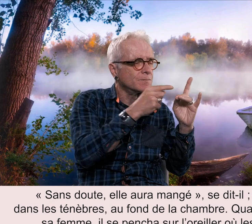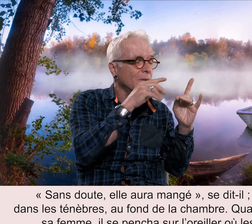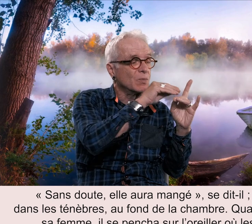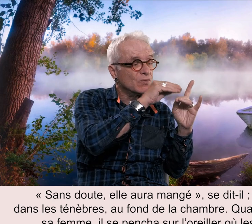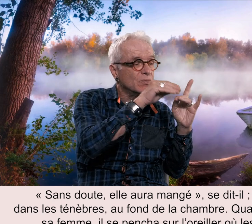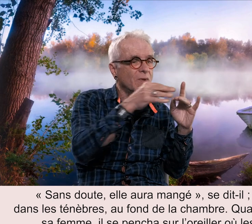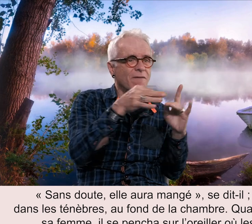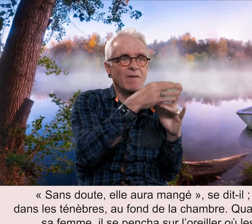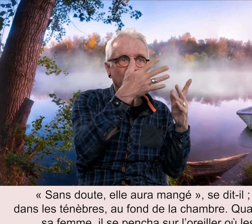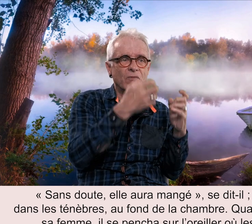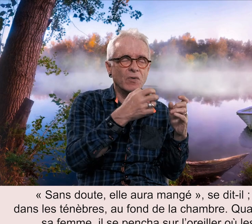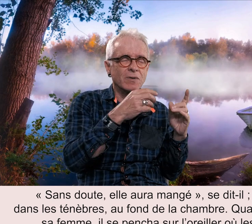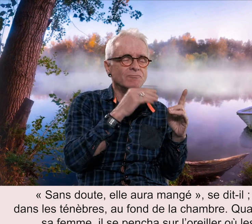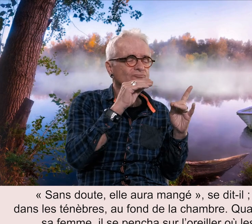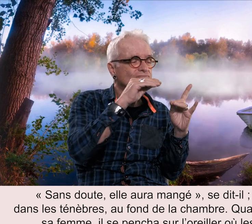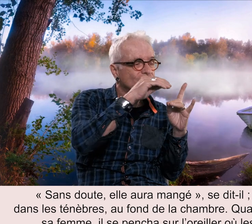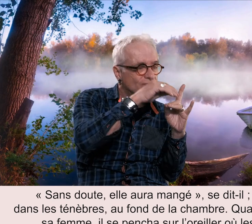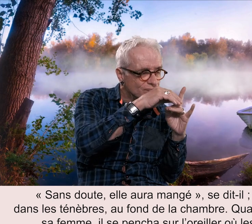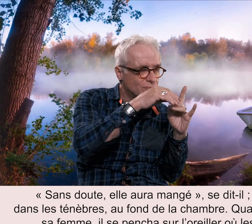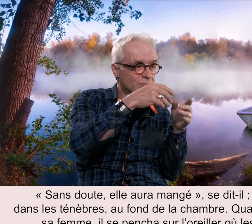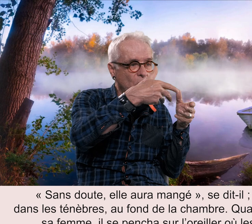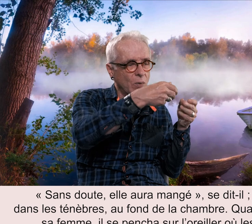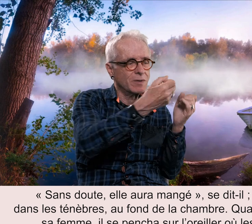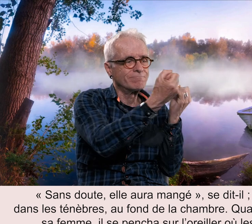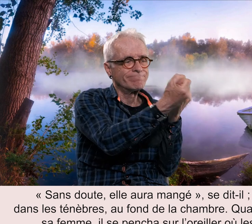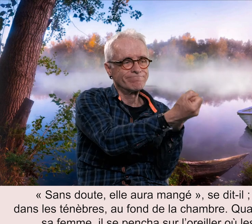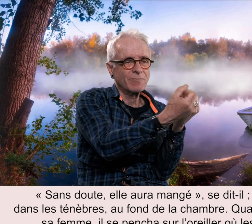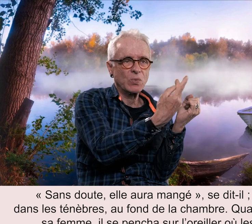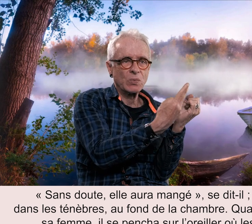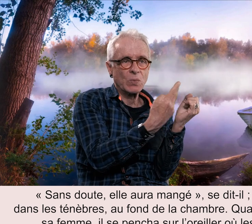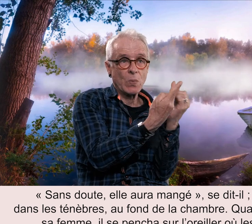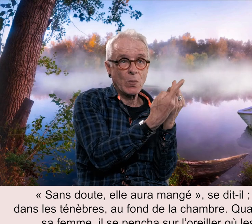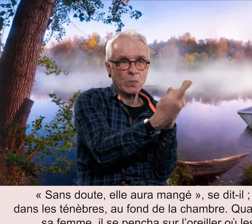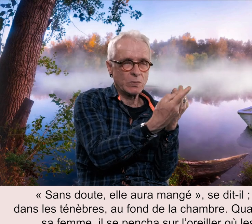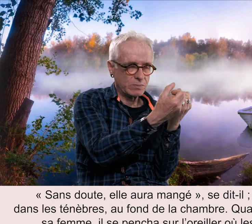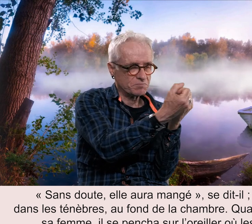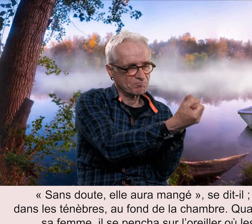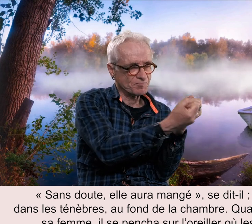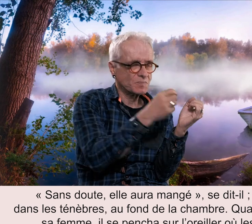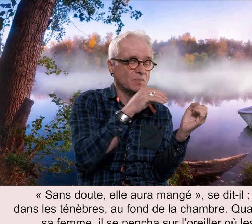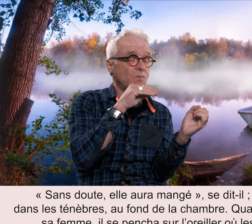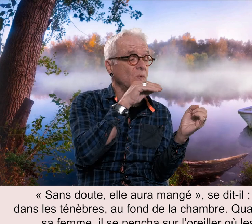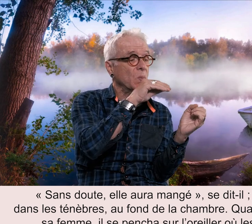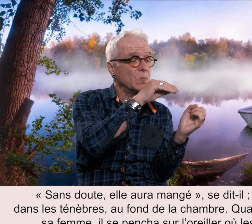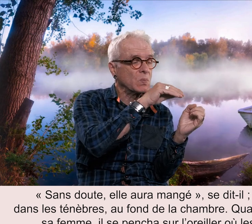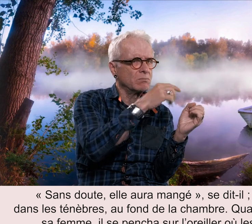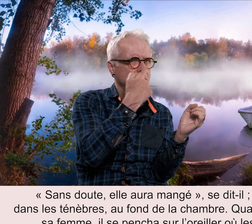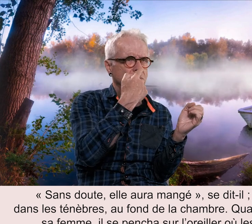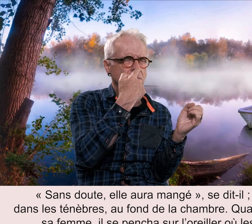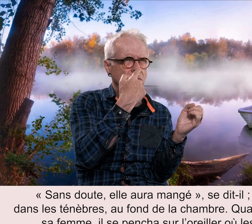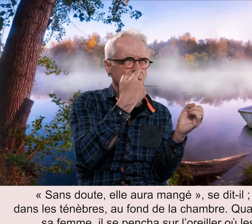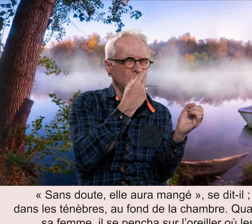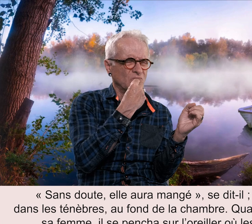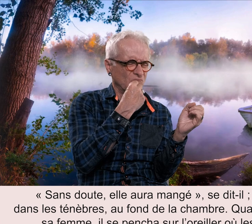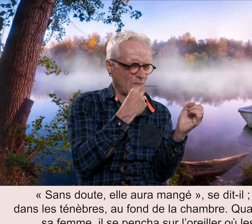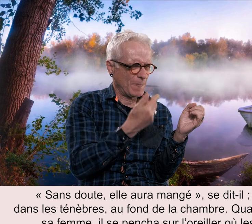'embrasser sa femme, il se pencha sur l'oreiller où les deux têtes reposaient l'une près de l'autre. Alors, il sentit contre sa